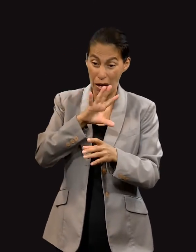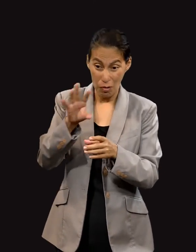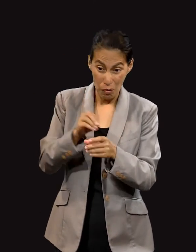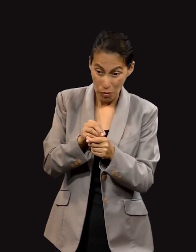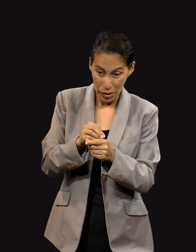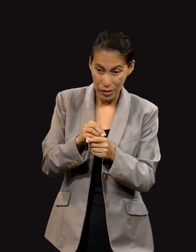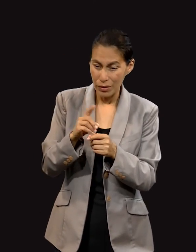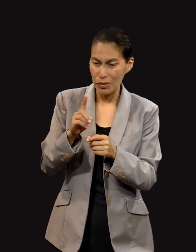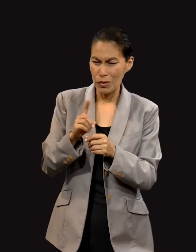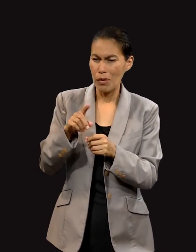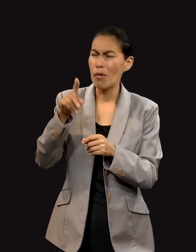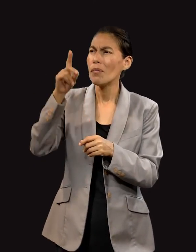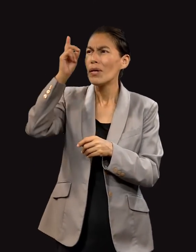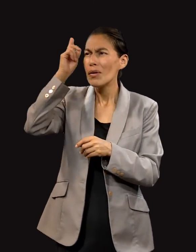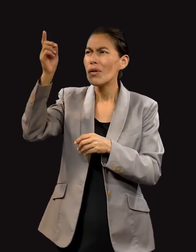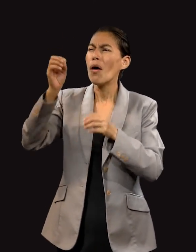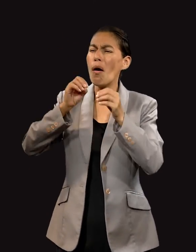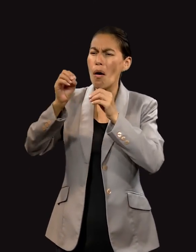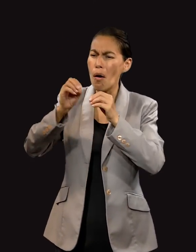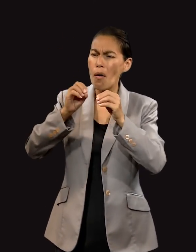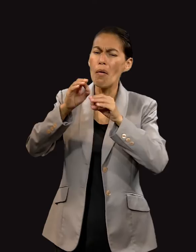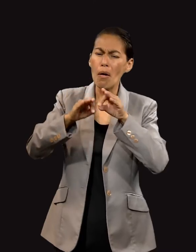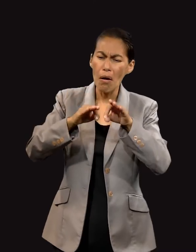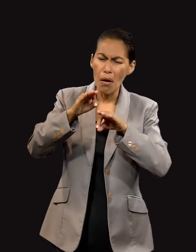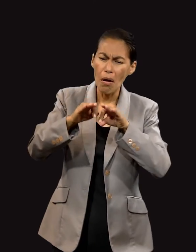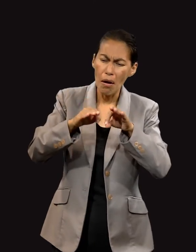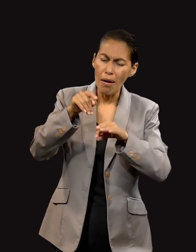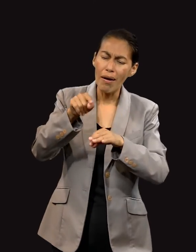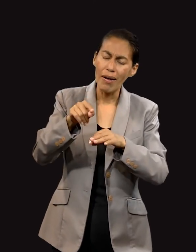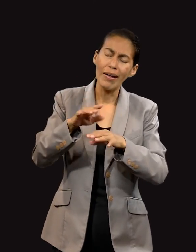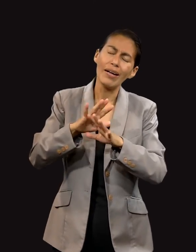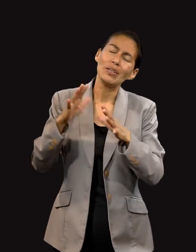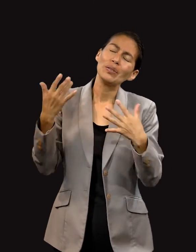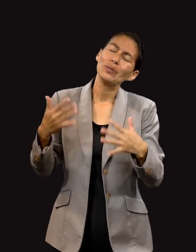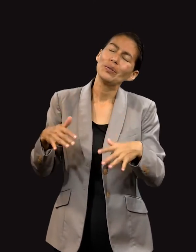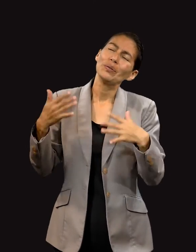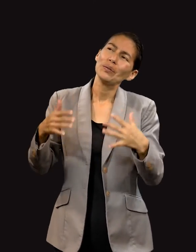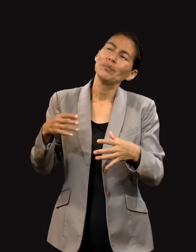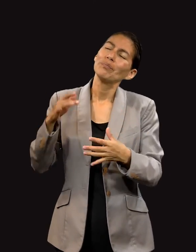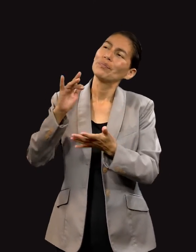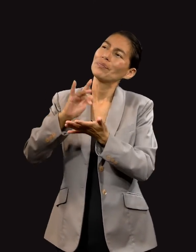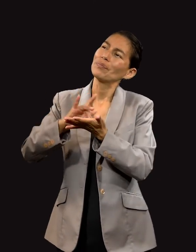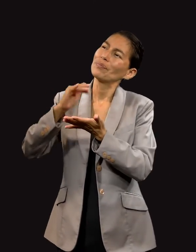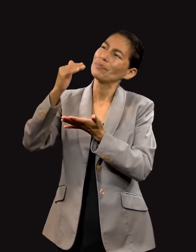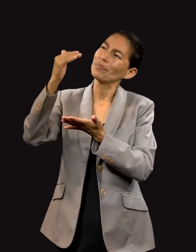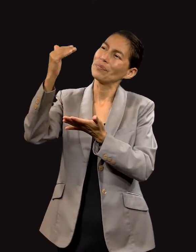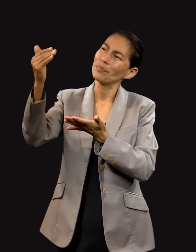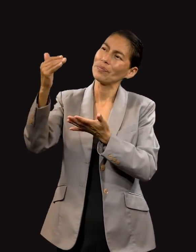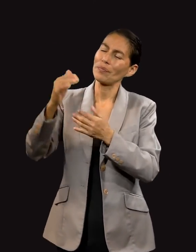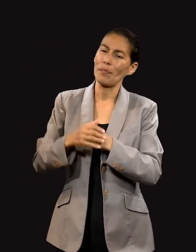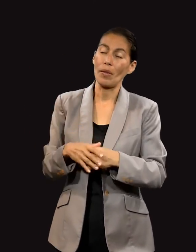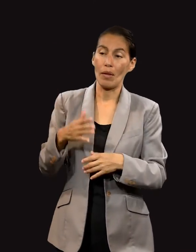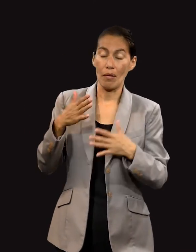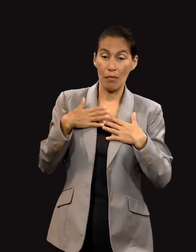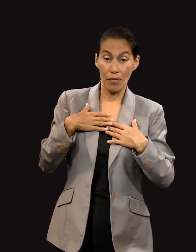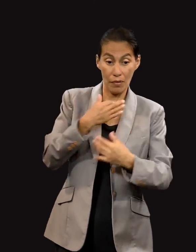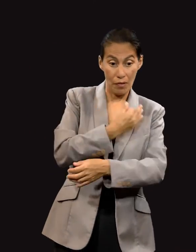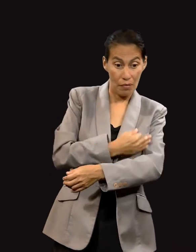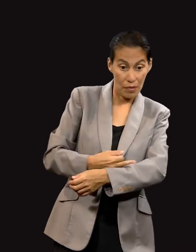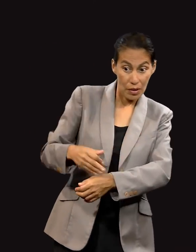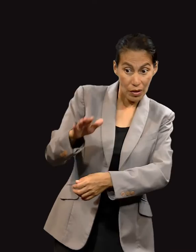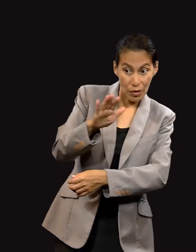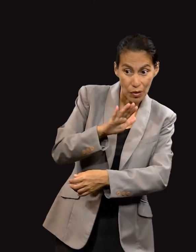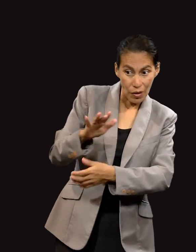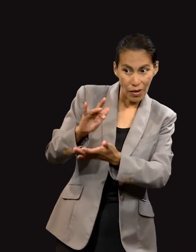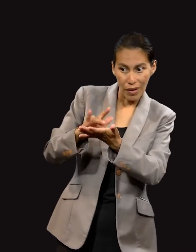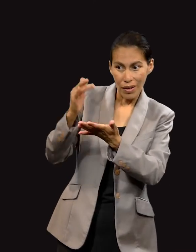decir que ya está, pero Dios está haciendo su obra en mi hijo y es un motivo de